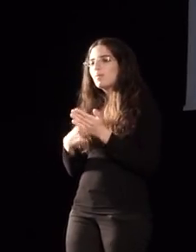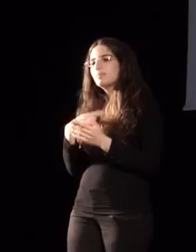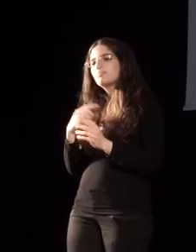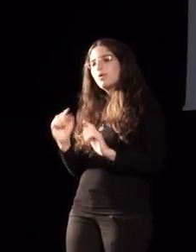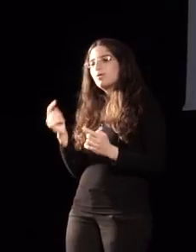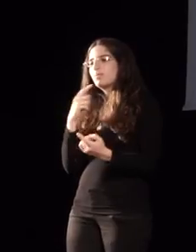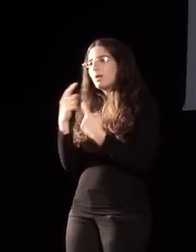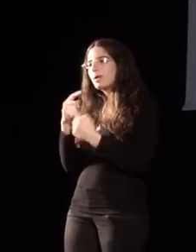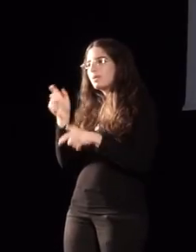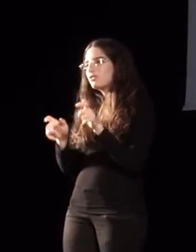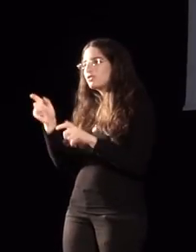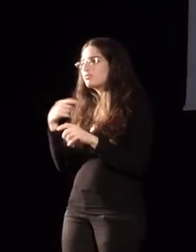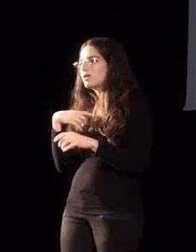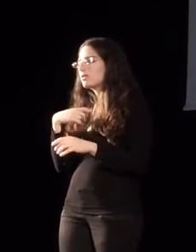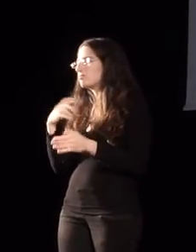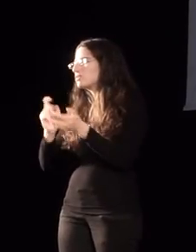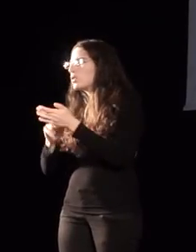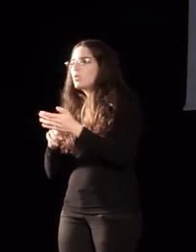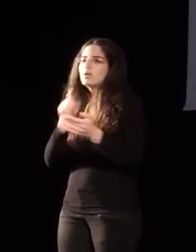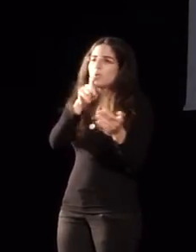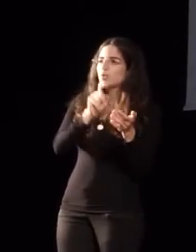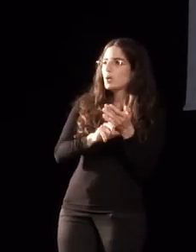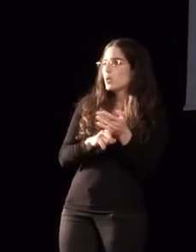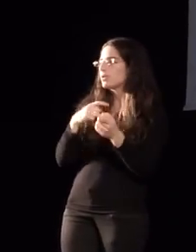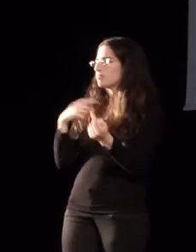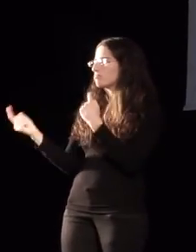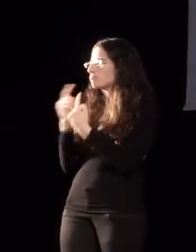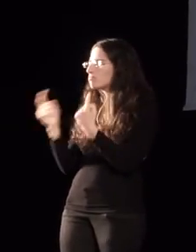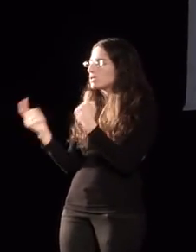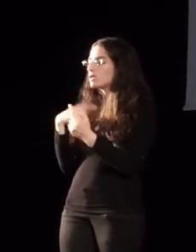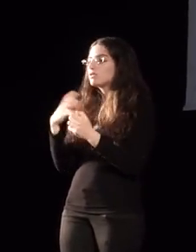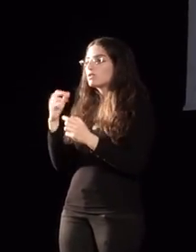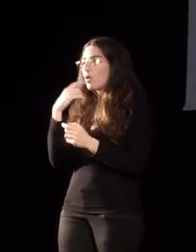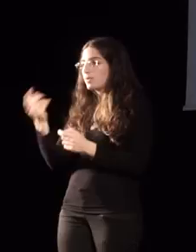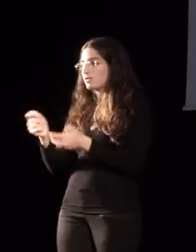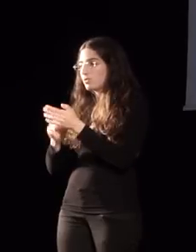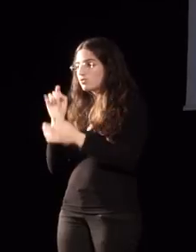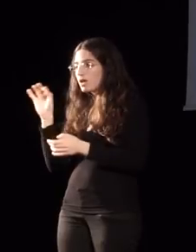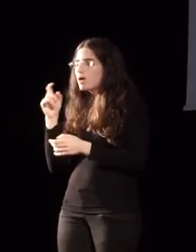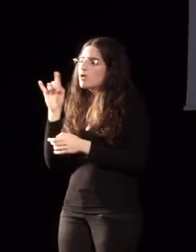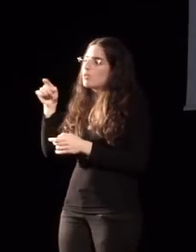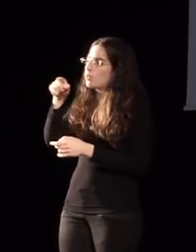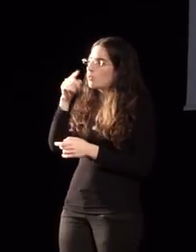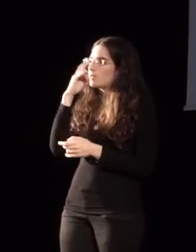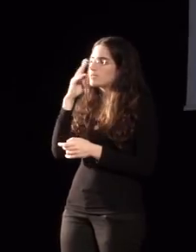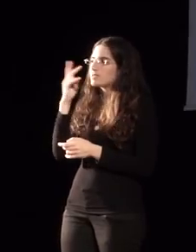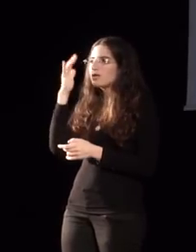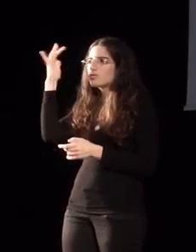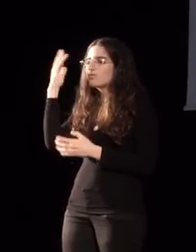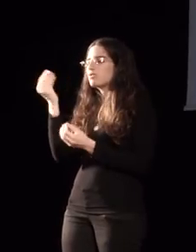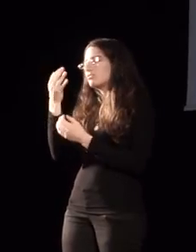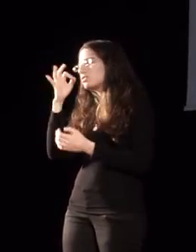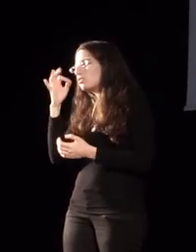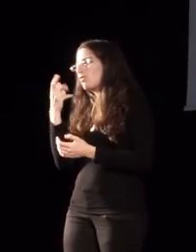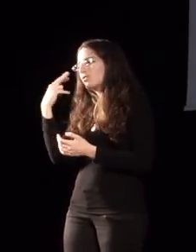אנשים, שאתה אומר הטיעון שלך, והוא אומר הטיעון שלו, ואתה אומר... עכשיו, כל מה שאתה אומר הטיעון שלך, הוא בעצמו מנסה לחשוב על טיעון יותר טוב